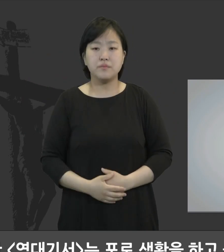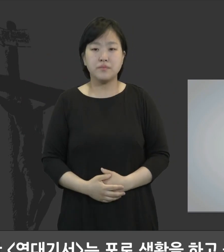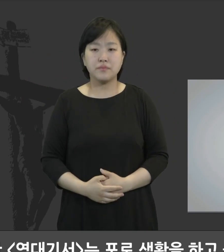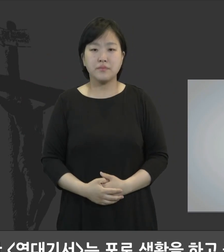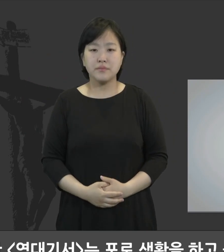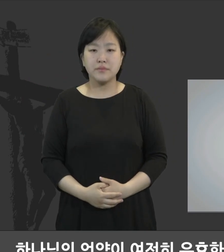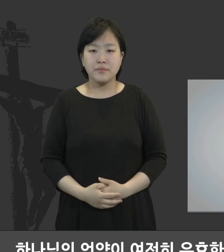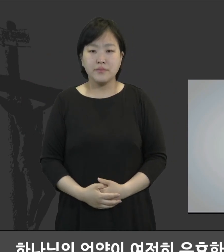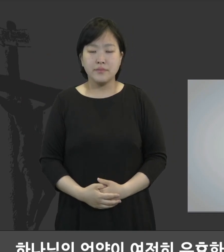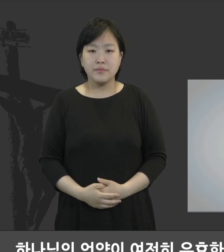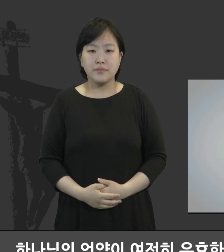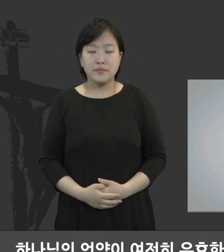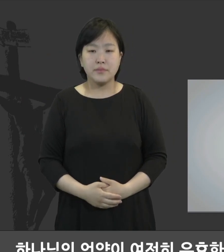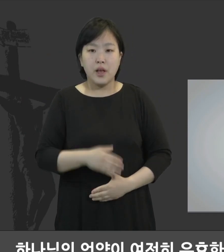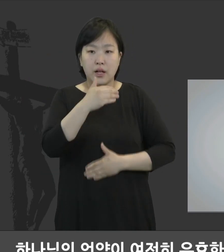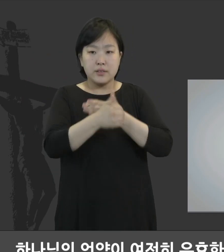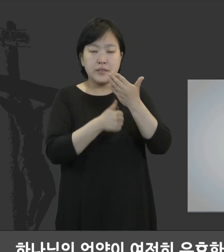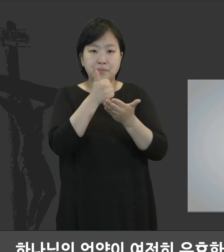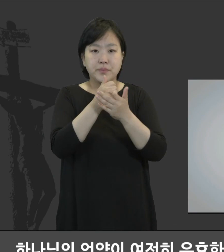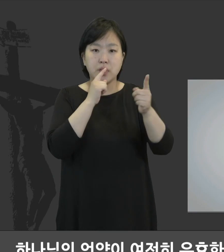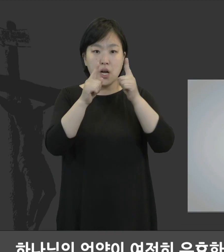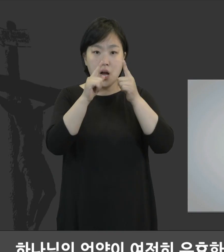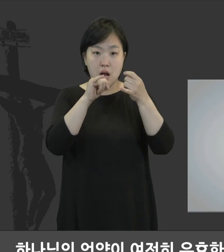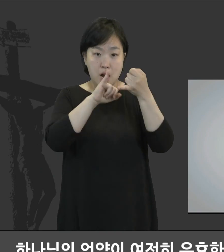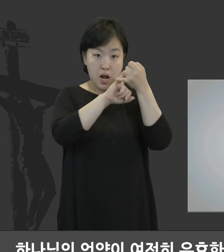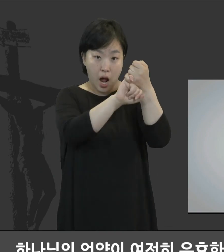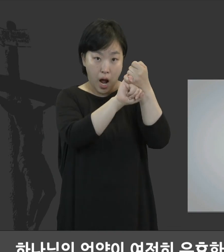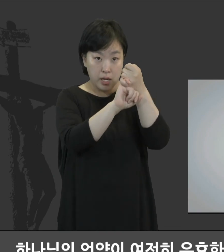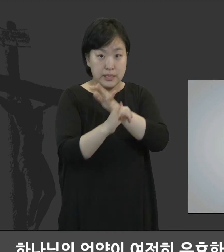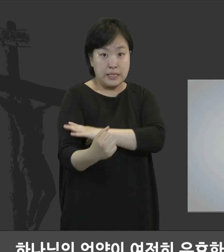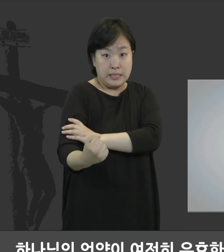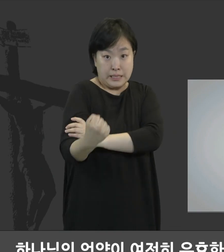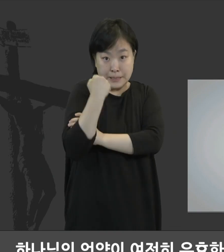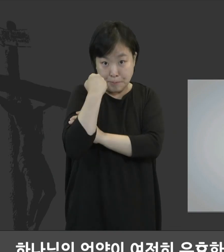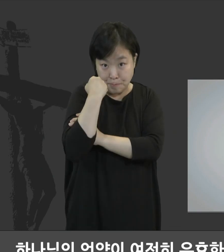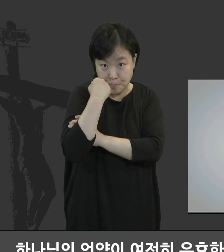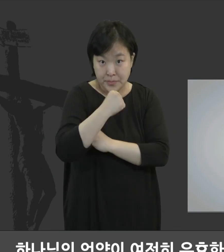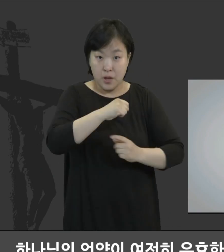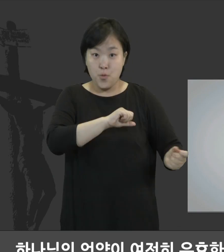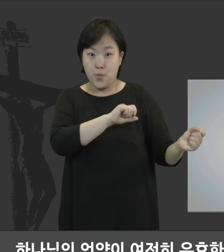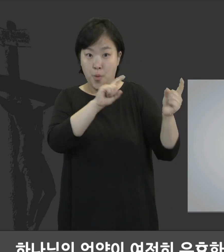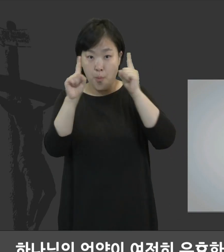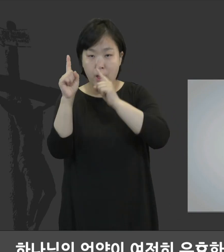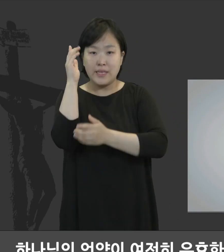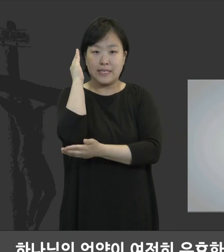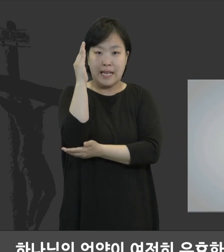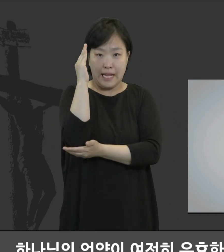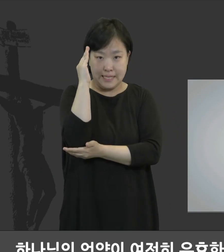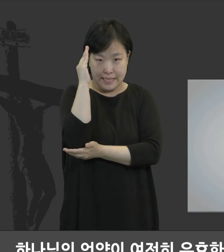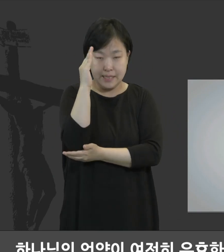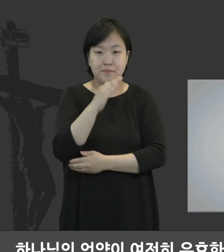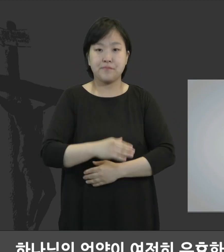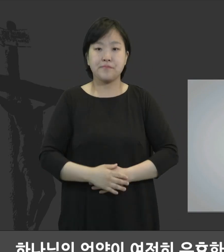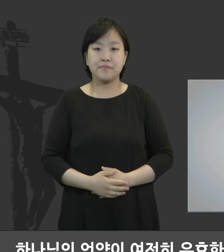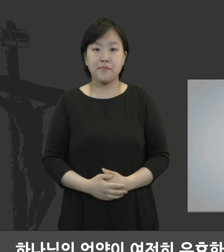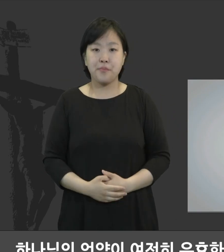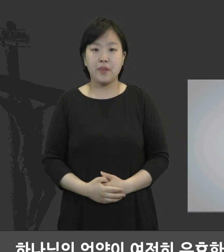책입니다. 하나님의 언약이 여전히 유효한 것을 상기시키며 회복의 메시지를 전하기